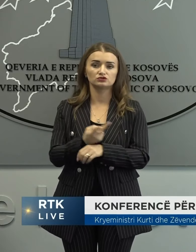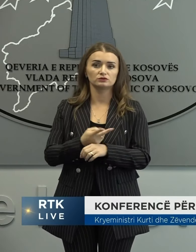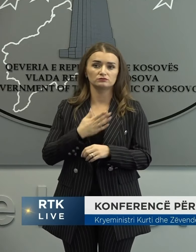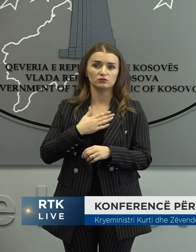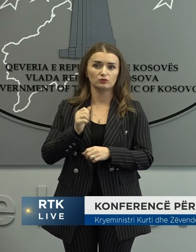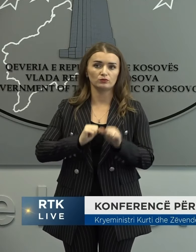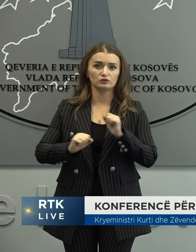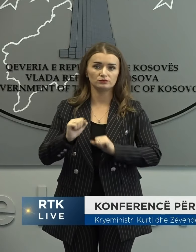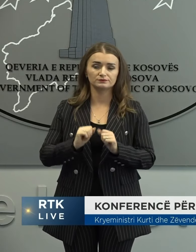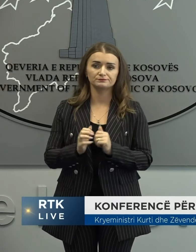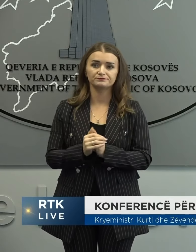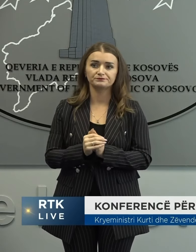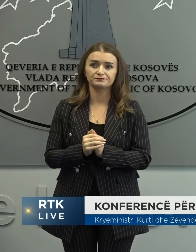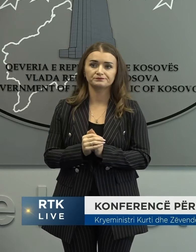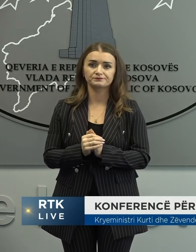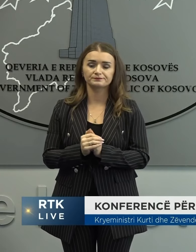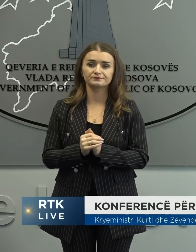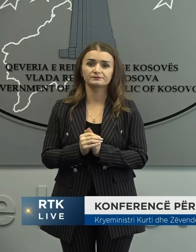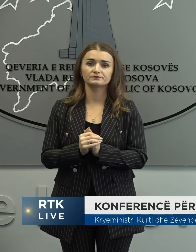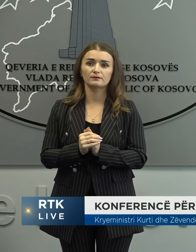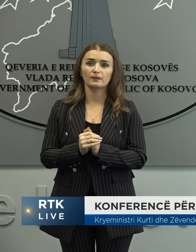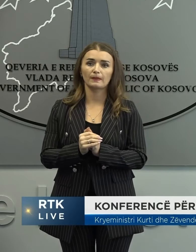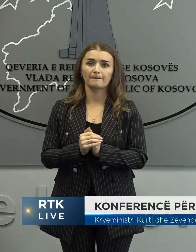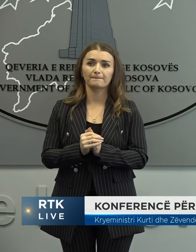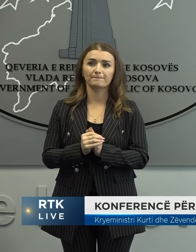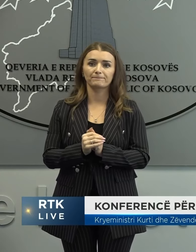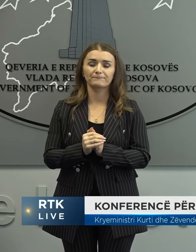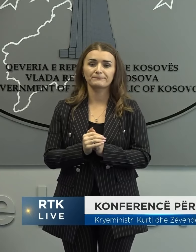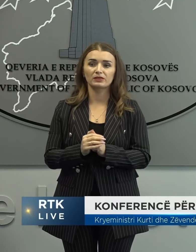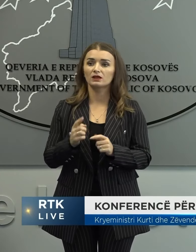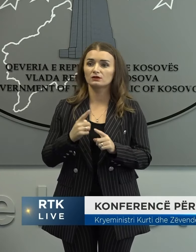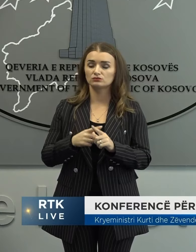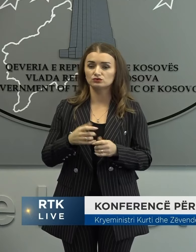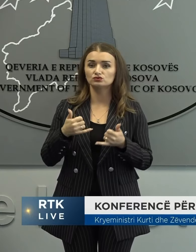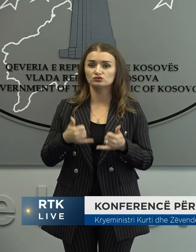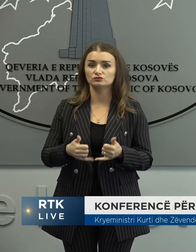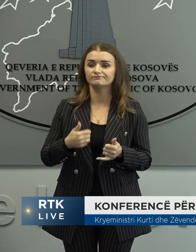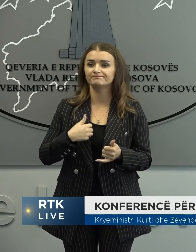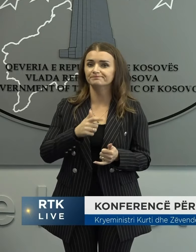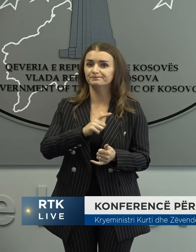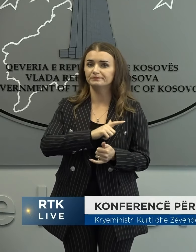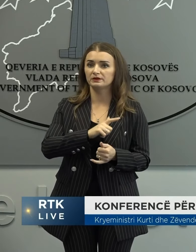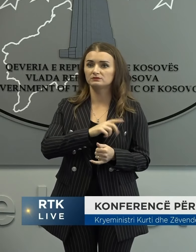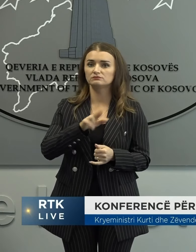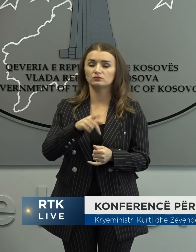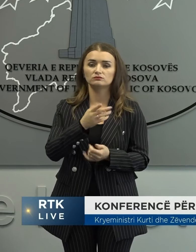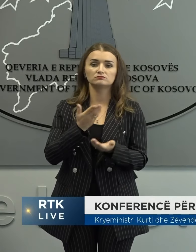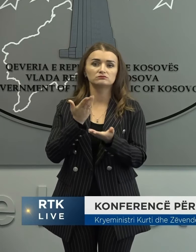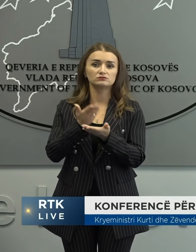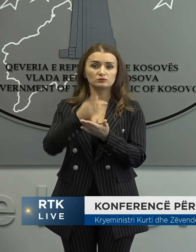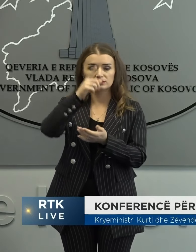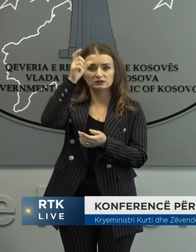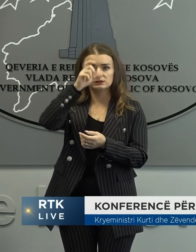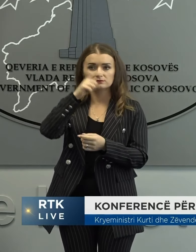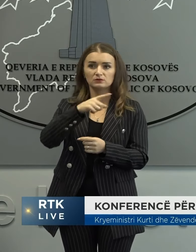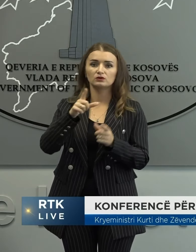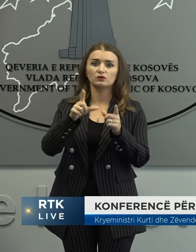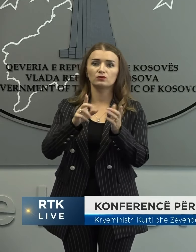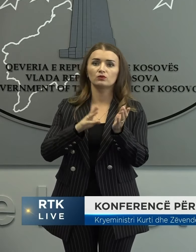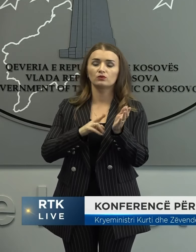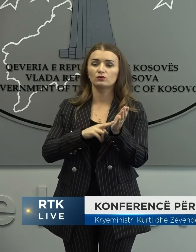ndërkësh në ndërkohë sot në Beograd do të votohet me propozim të palës serbe që UNMIK-u përfundimisht të largohet